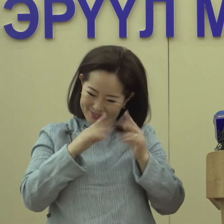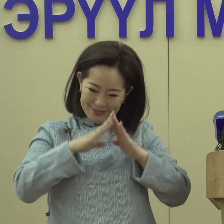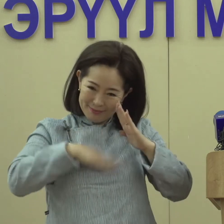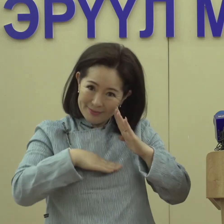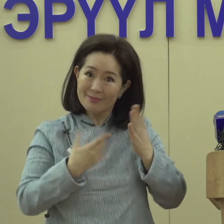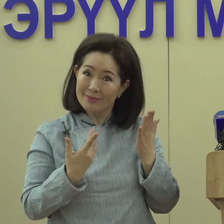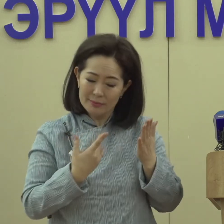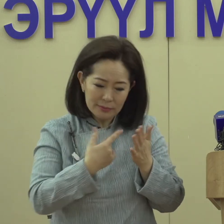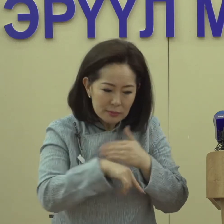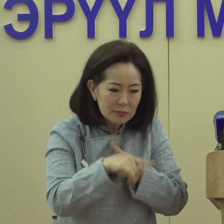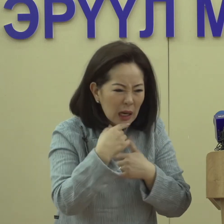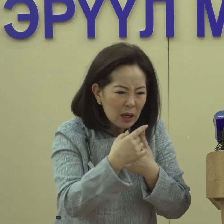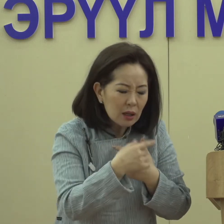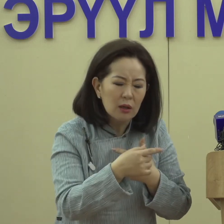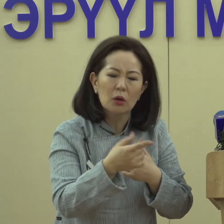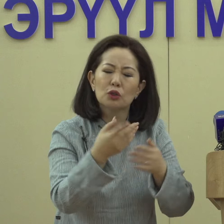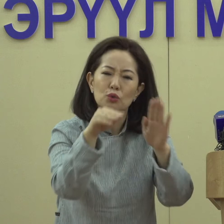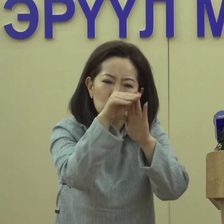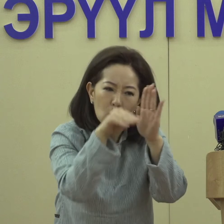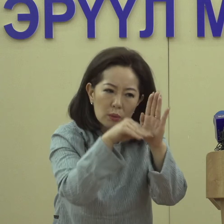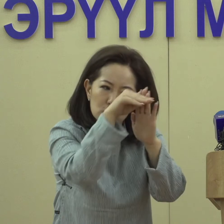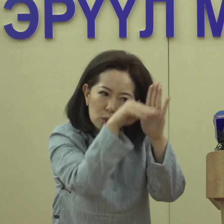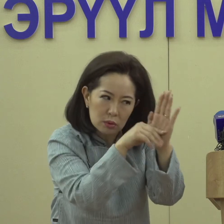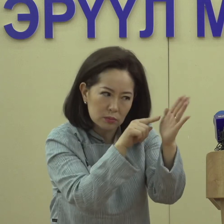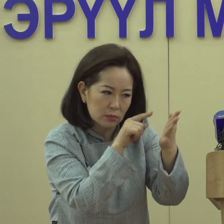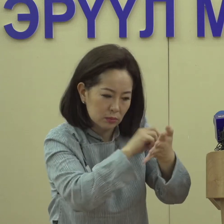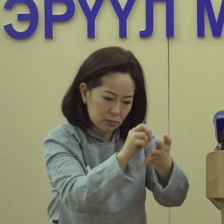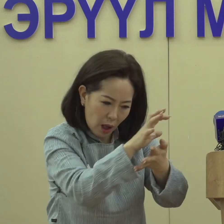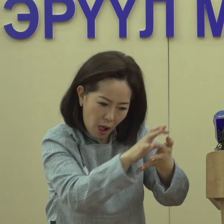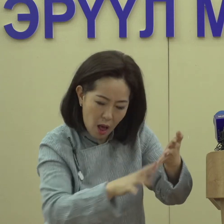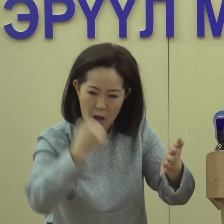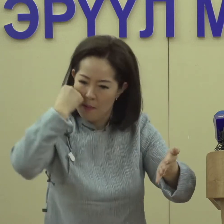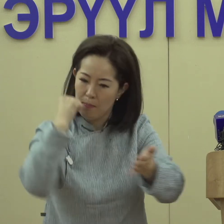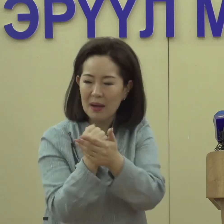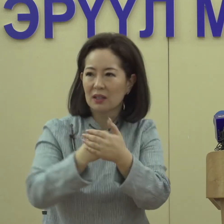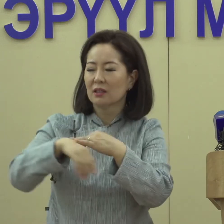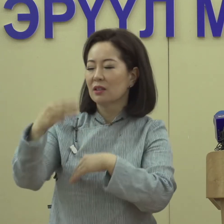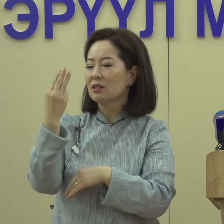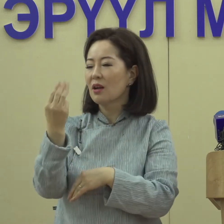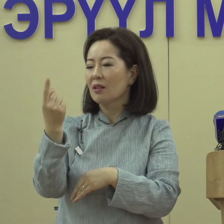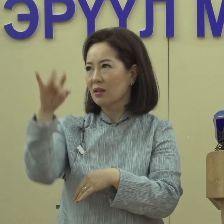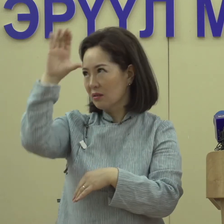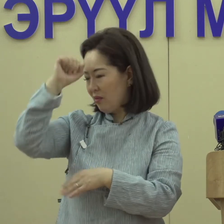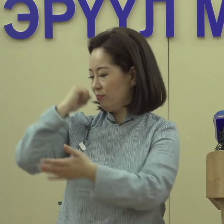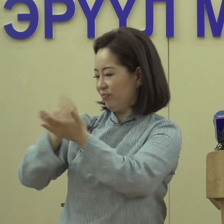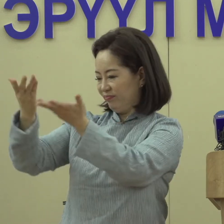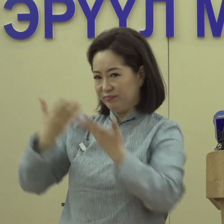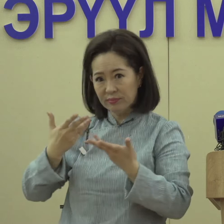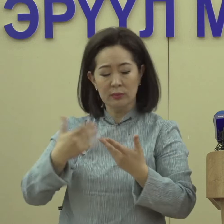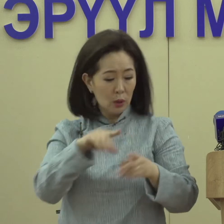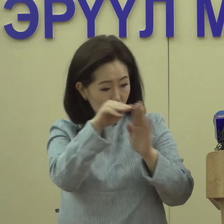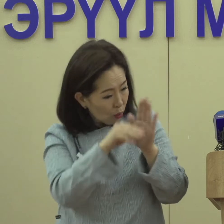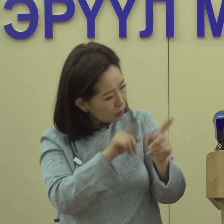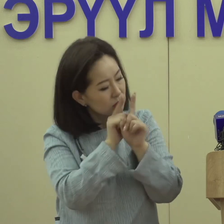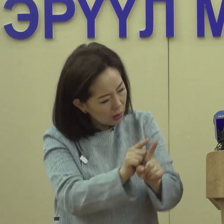одоо журам болгож шалбар сайдаар батлуулж ингэж хэрэгжүүлэхээр болсон. Ийм учраас энэ журмандаа бид бол